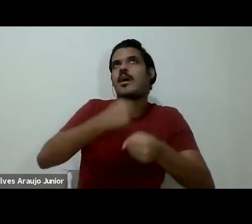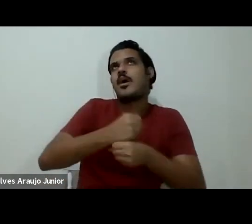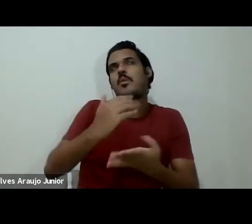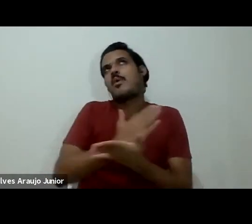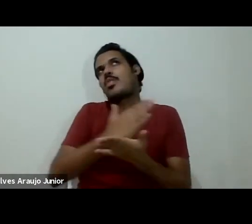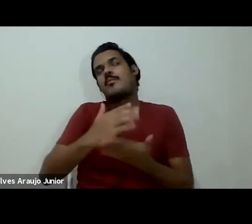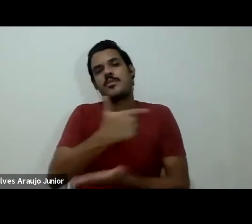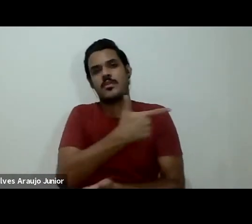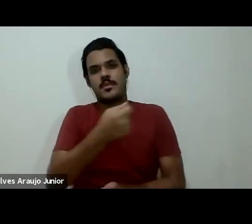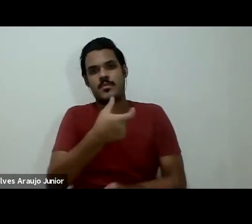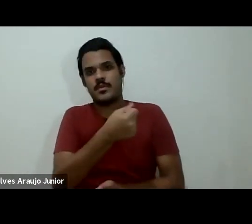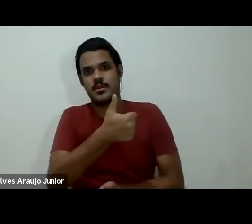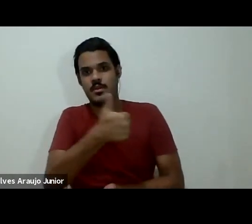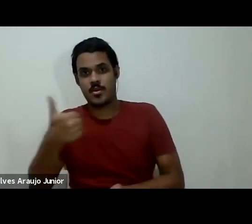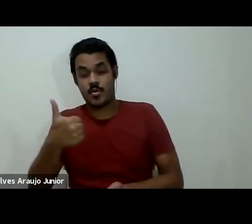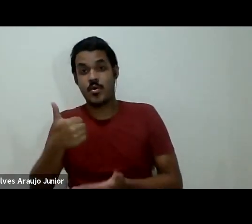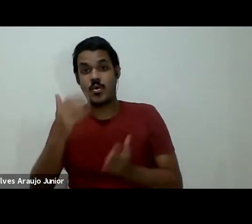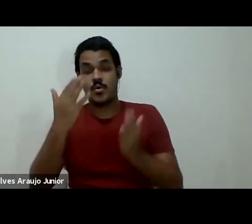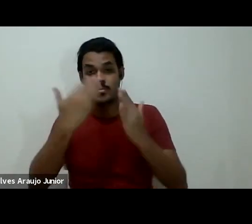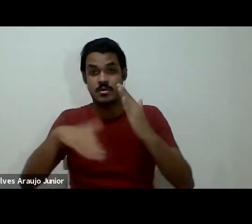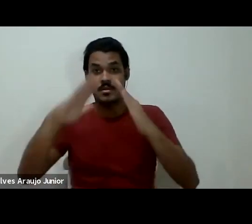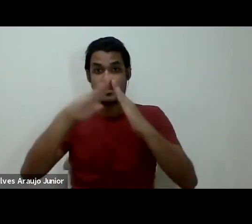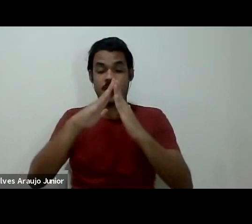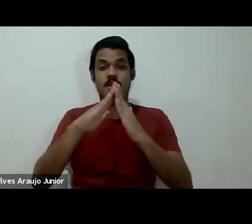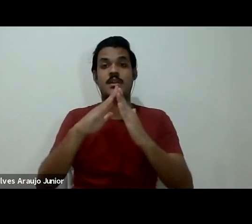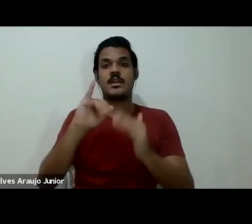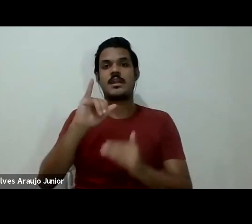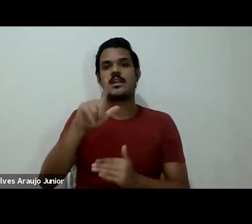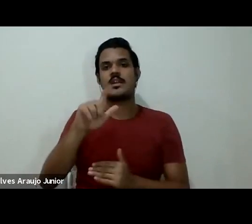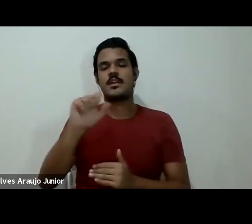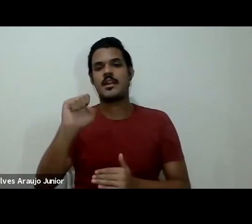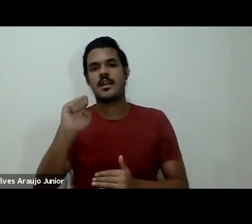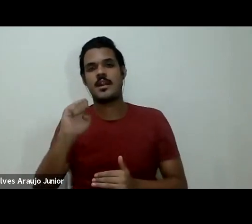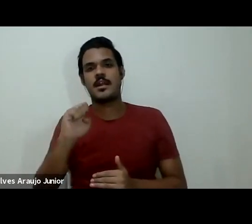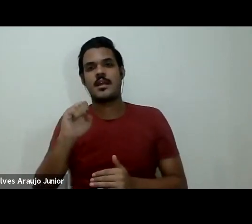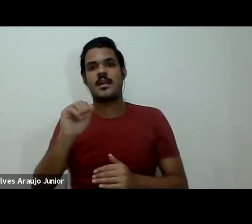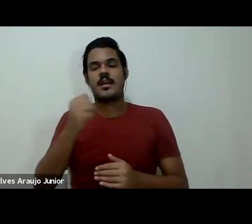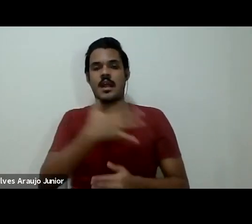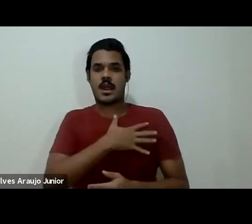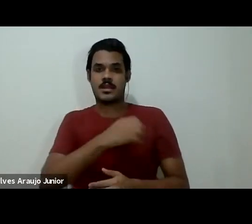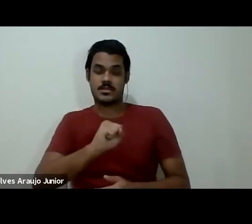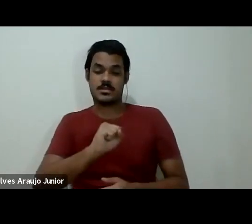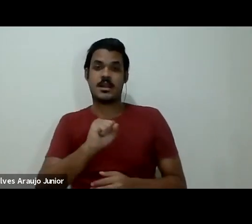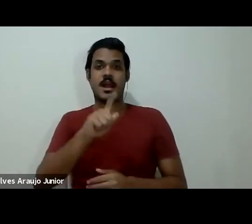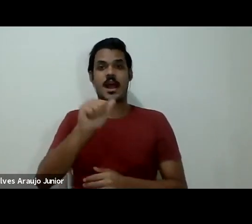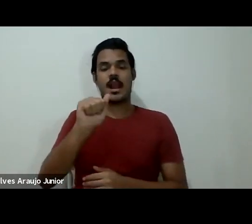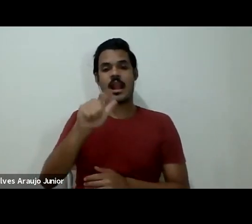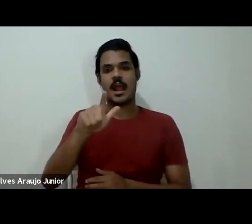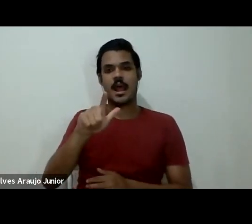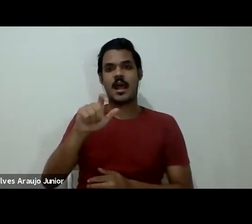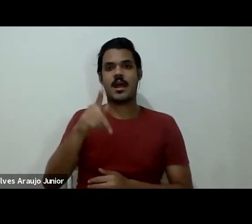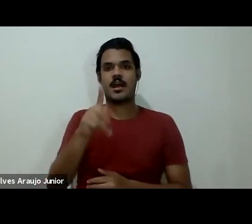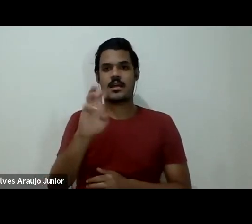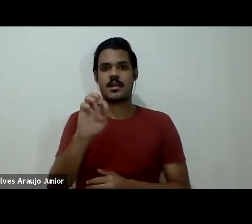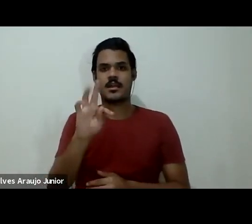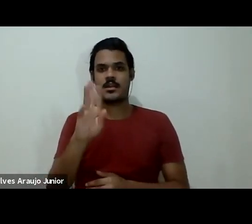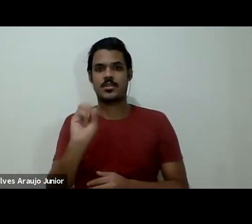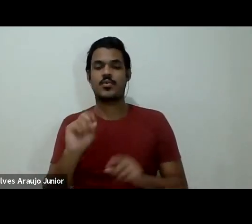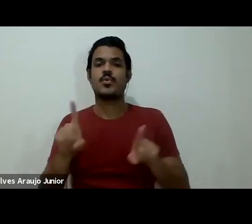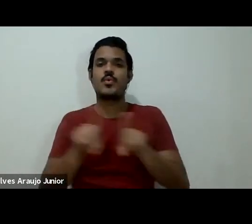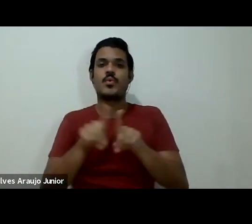2011, no terreiro Ilê Alaquetu Axé Omitogun, no qual eu peço licença ao meu Babalorixá, Pai Louro de